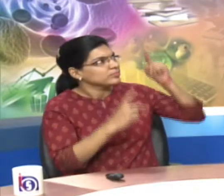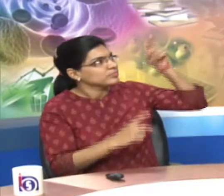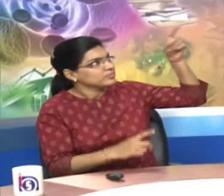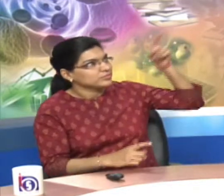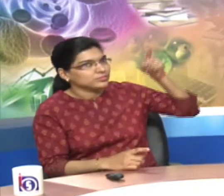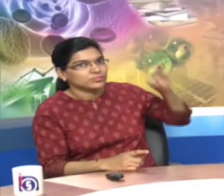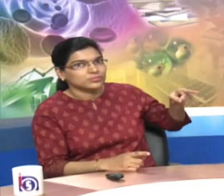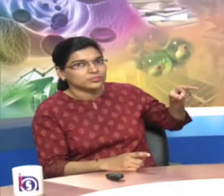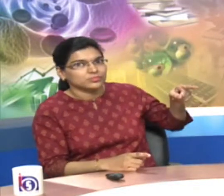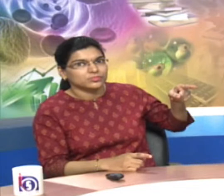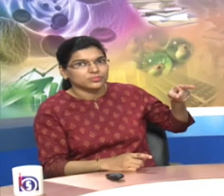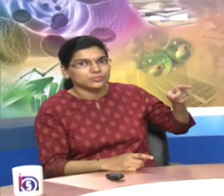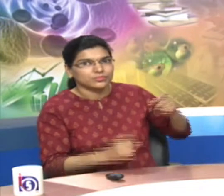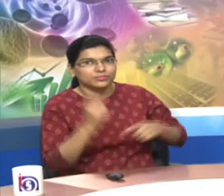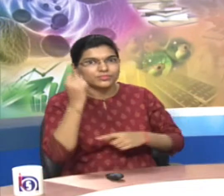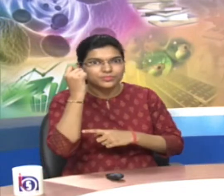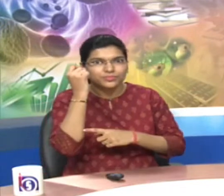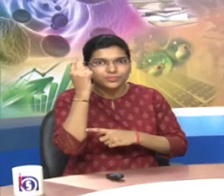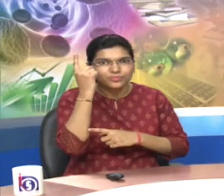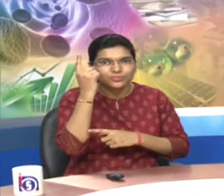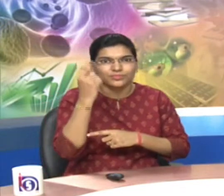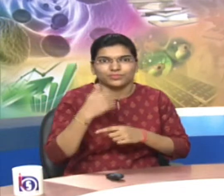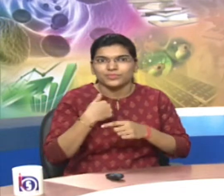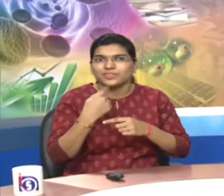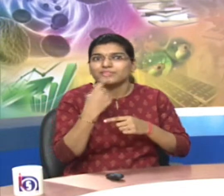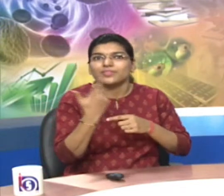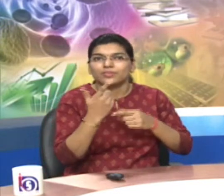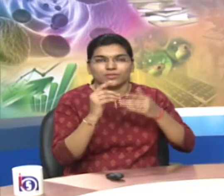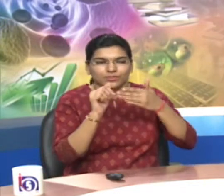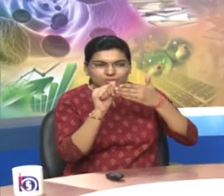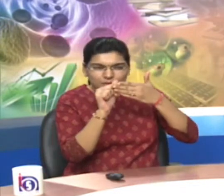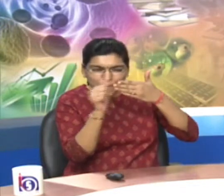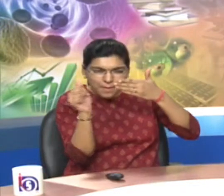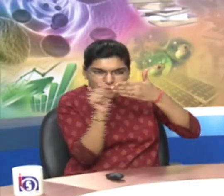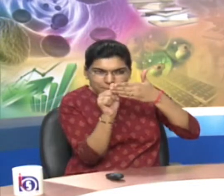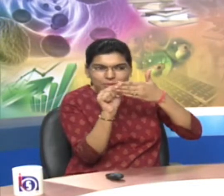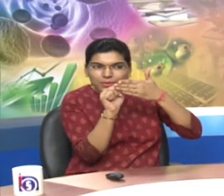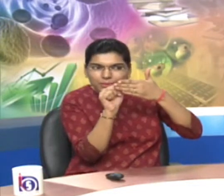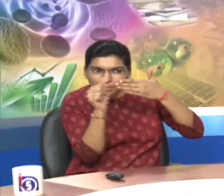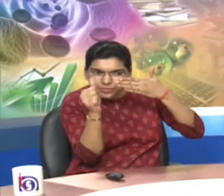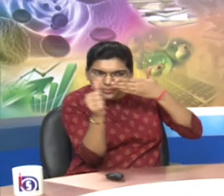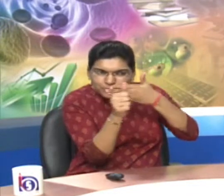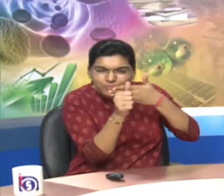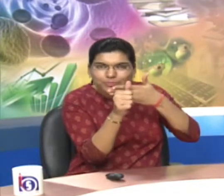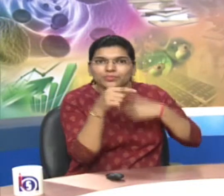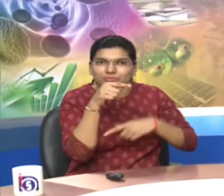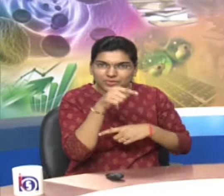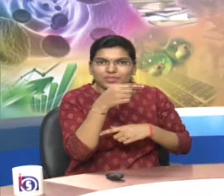Just now we discussed hide and unhide before the break.